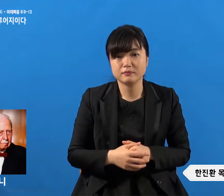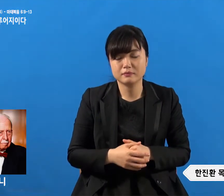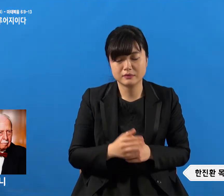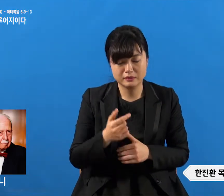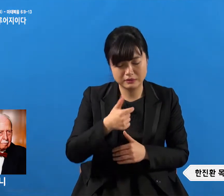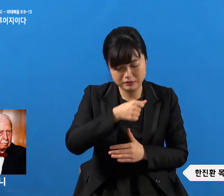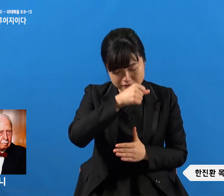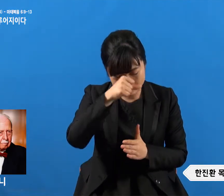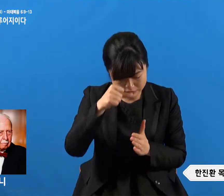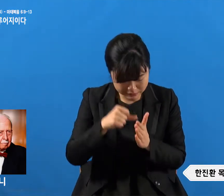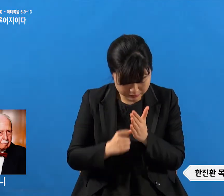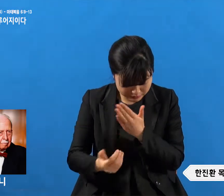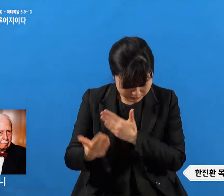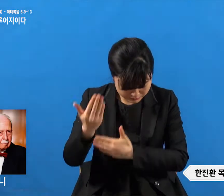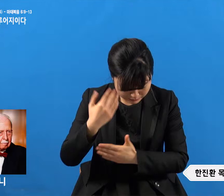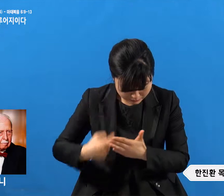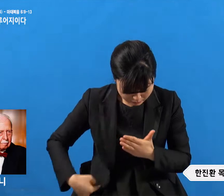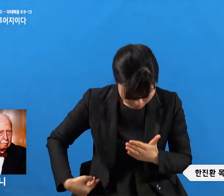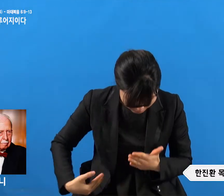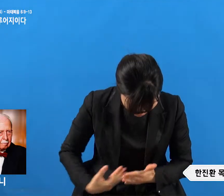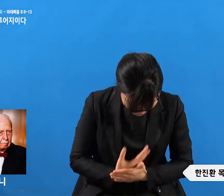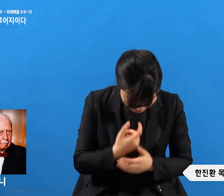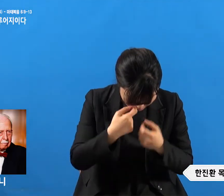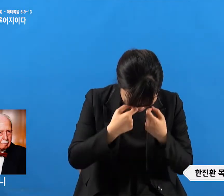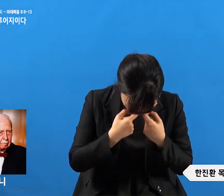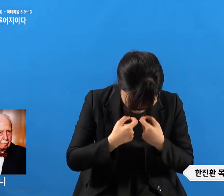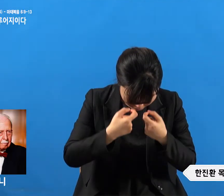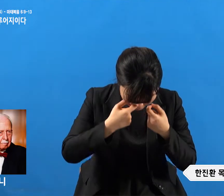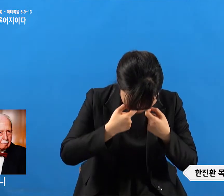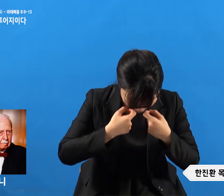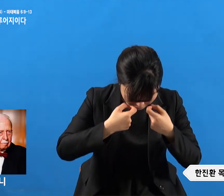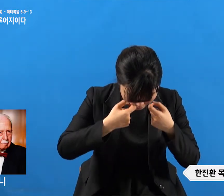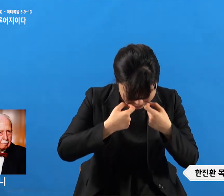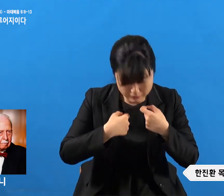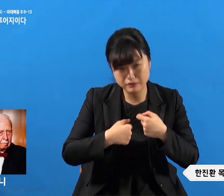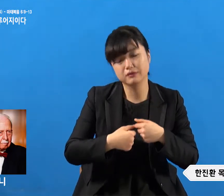지난 날들을 돌아보면서 회개하고 또 회개했습니다.